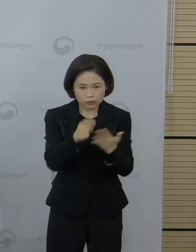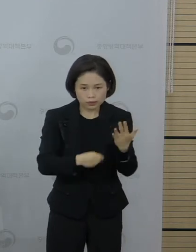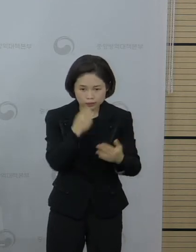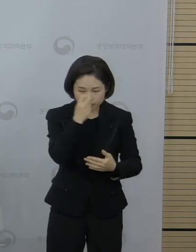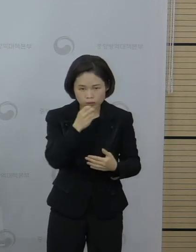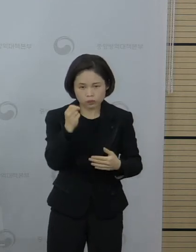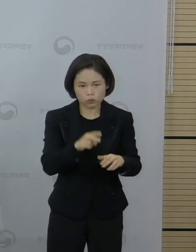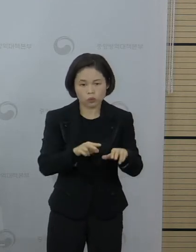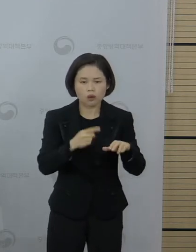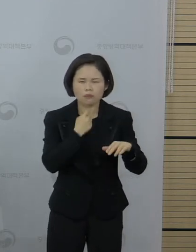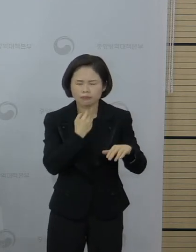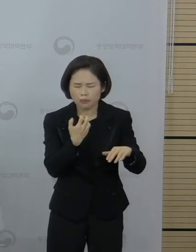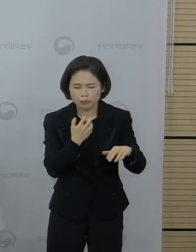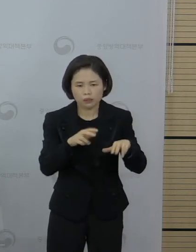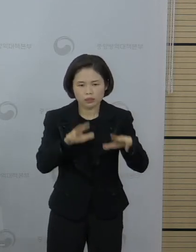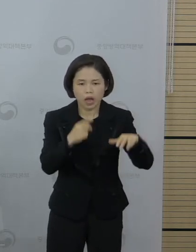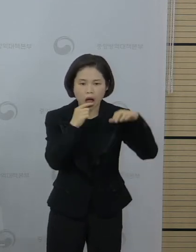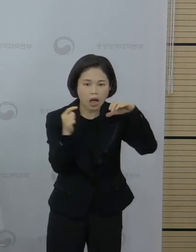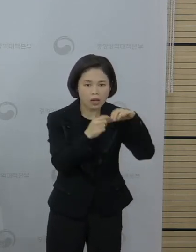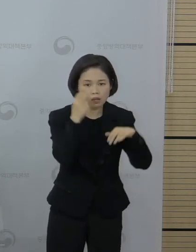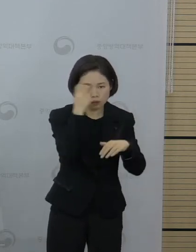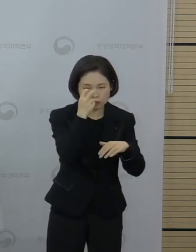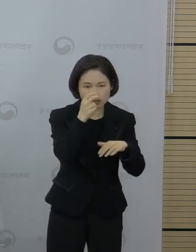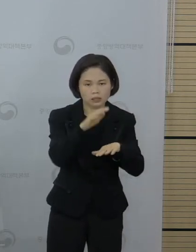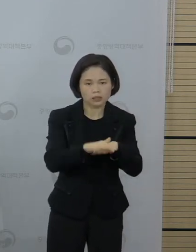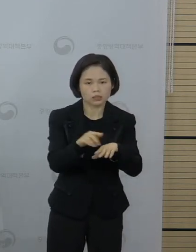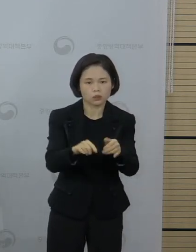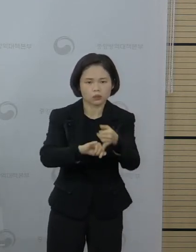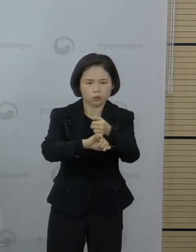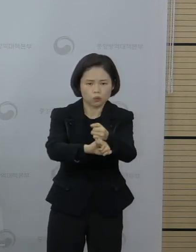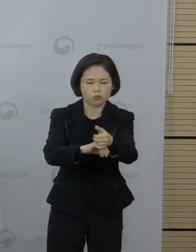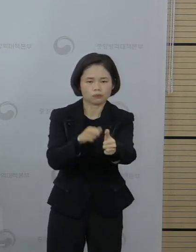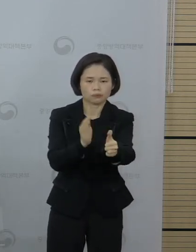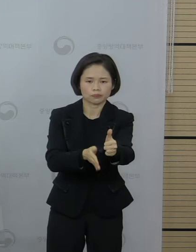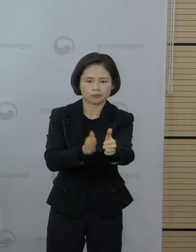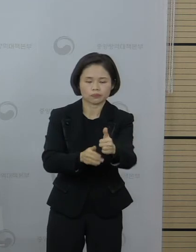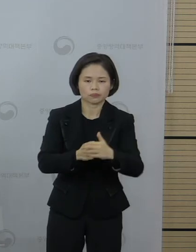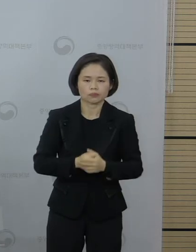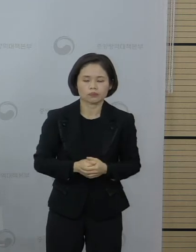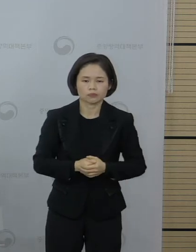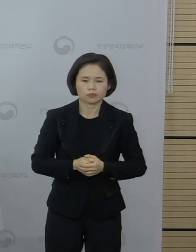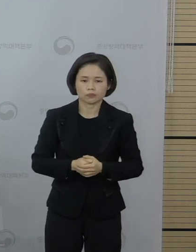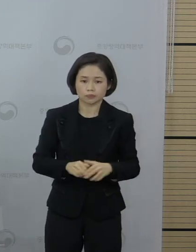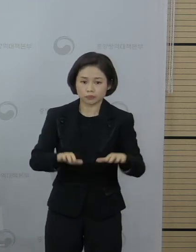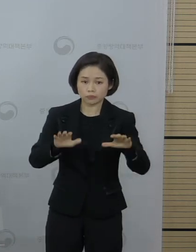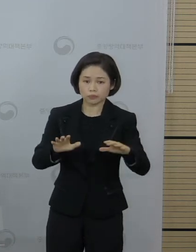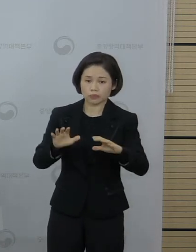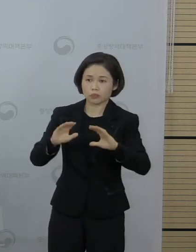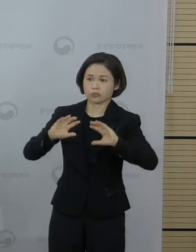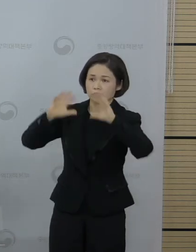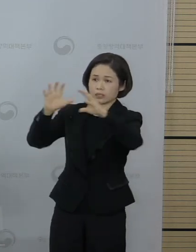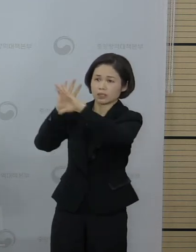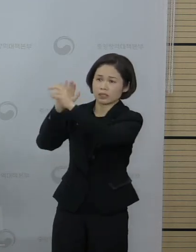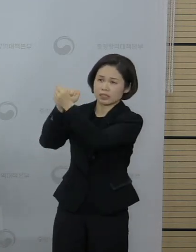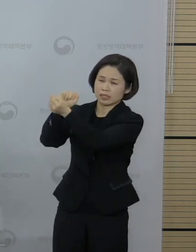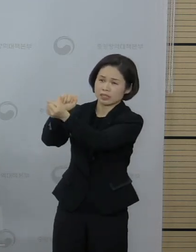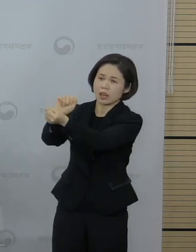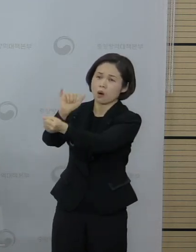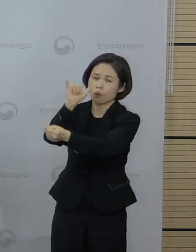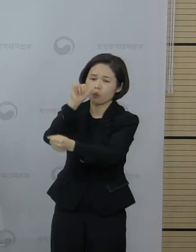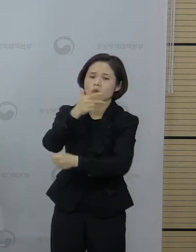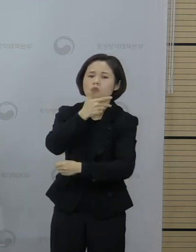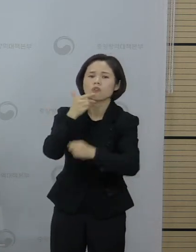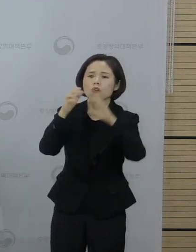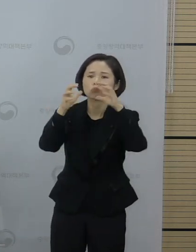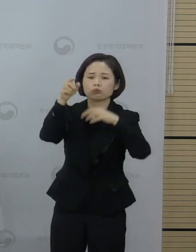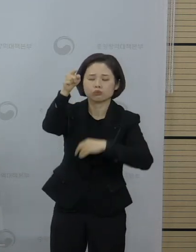방역 조치를 확실하게 실천해 주시기 바랍니다. 현재 전 세계적인 코로나19 유행 확산과 영국을